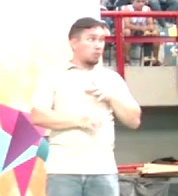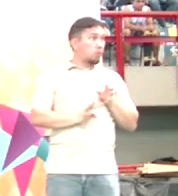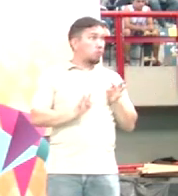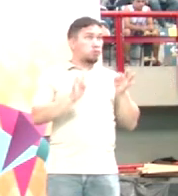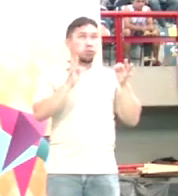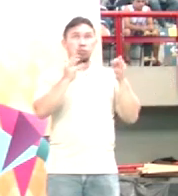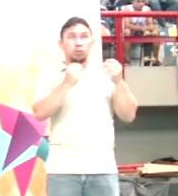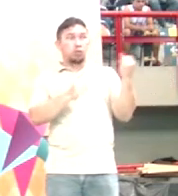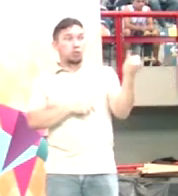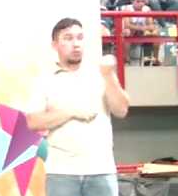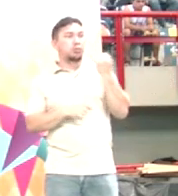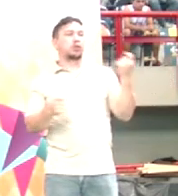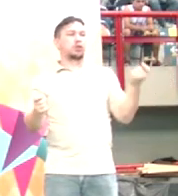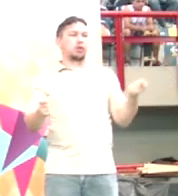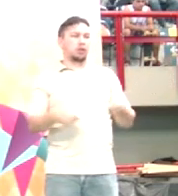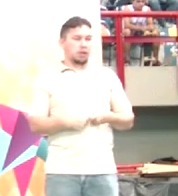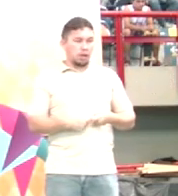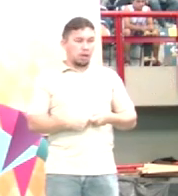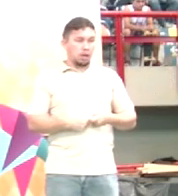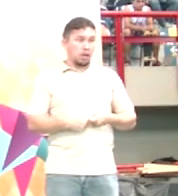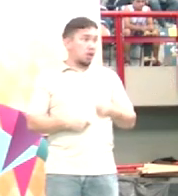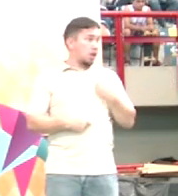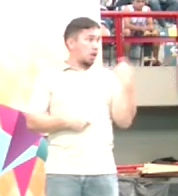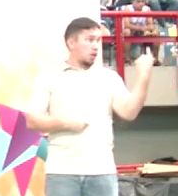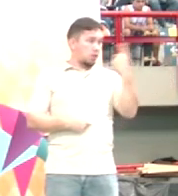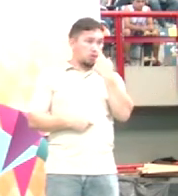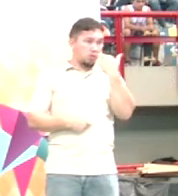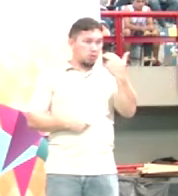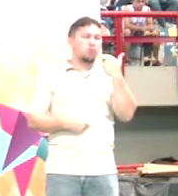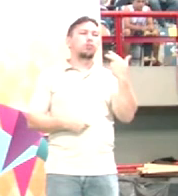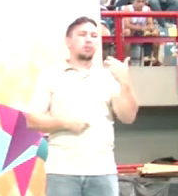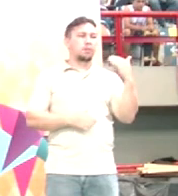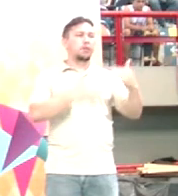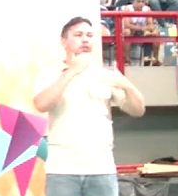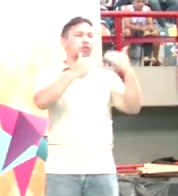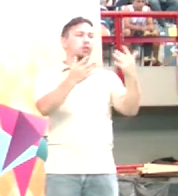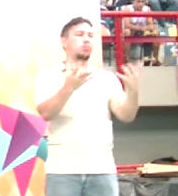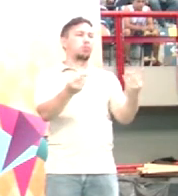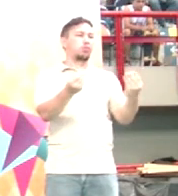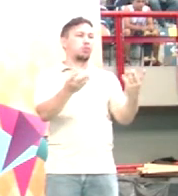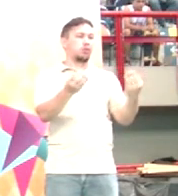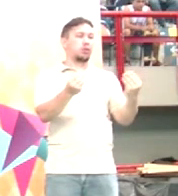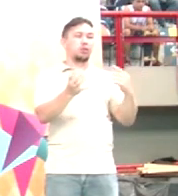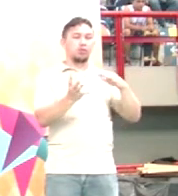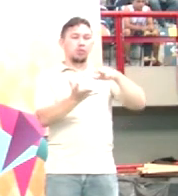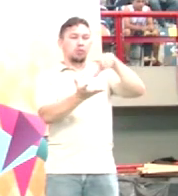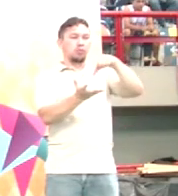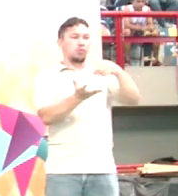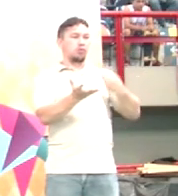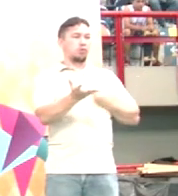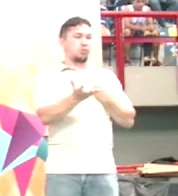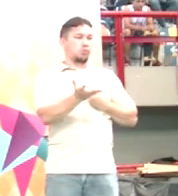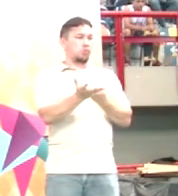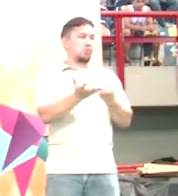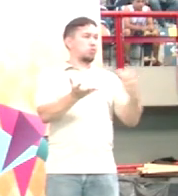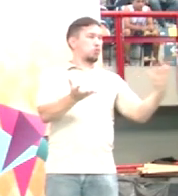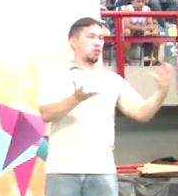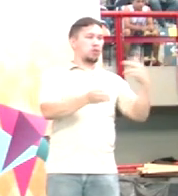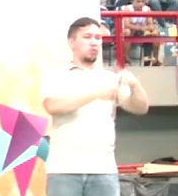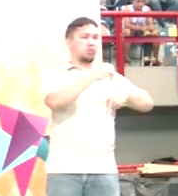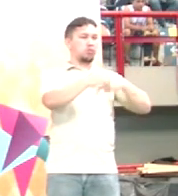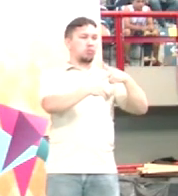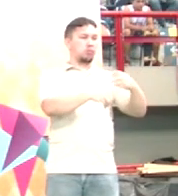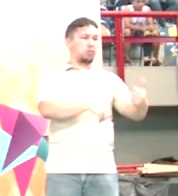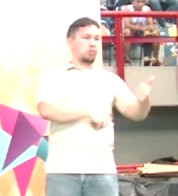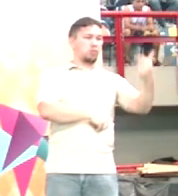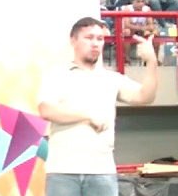todas as importâncias possíveis. A nossa língua cresceu muito. No mundo existem 12 países